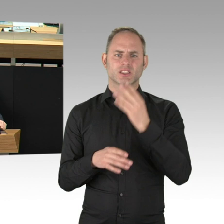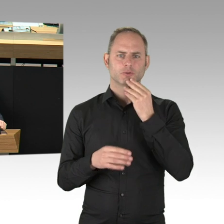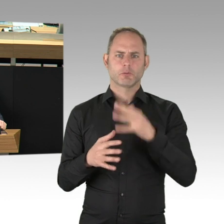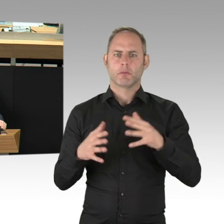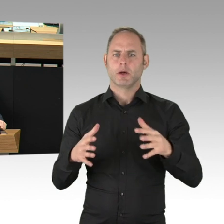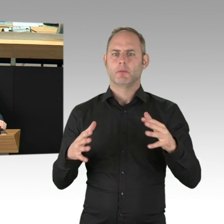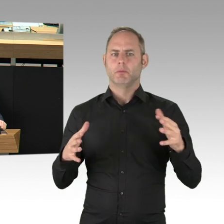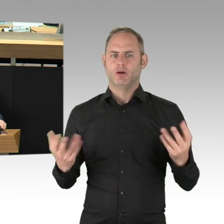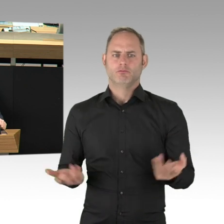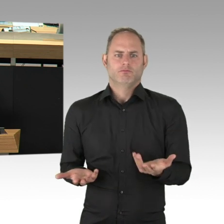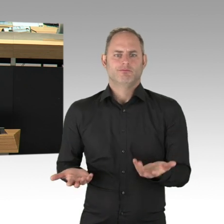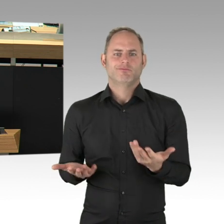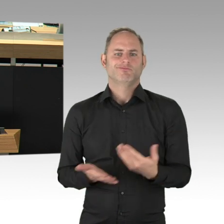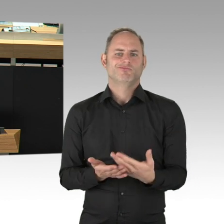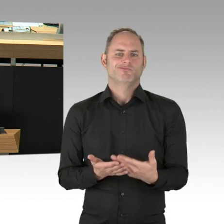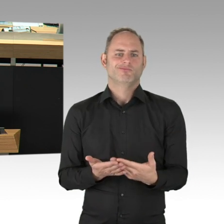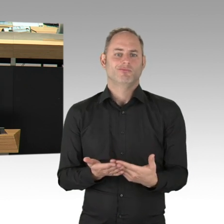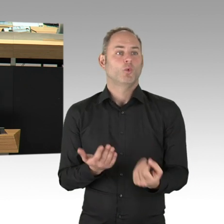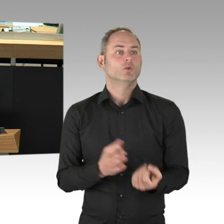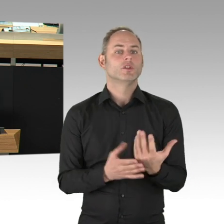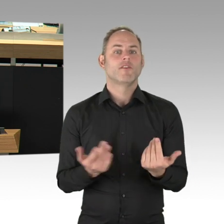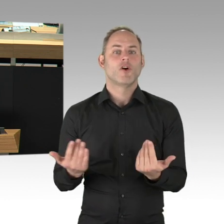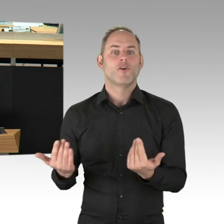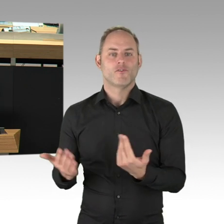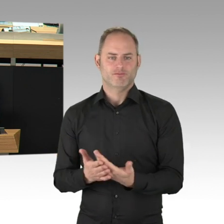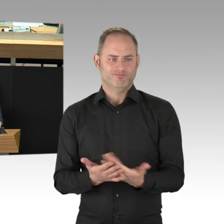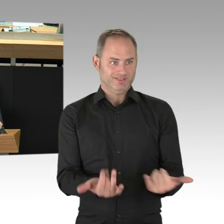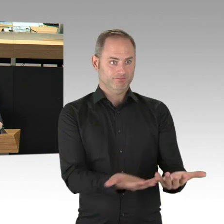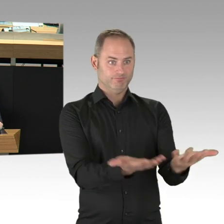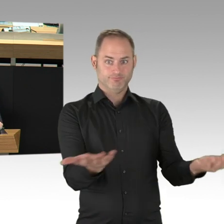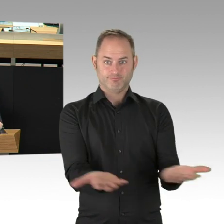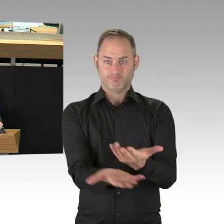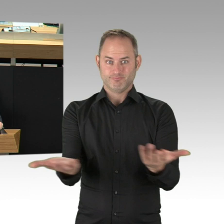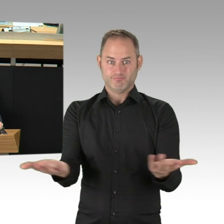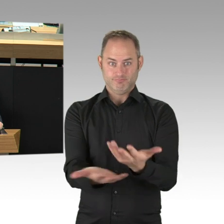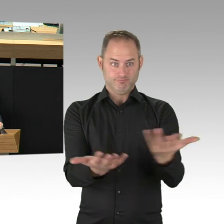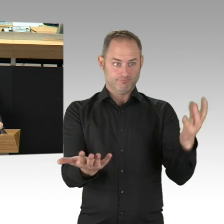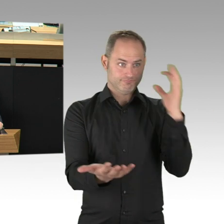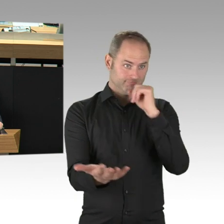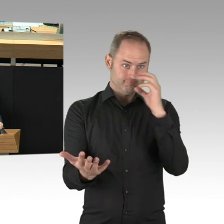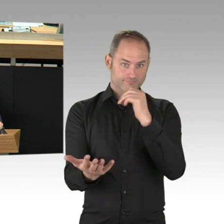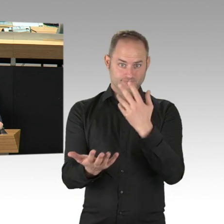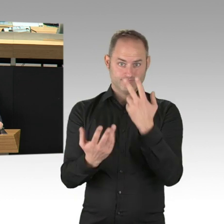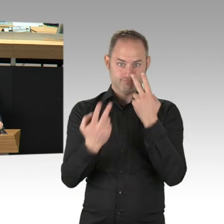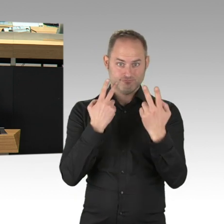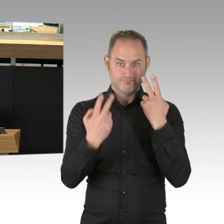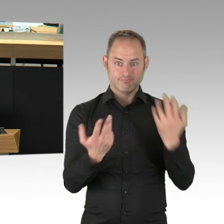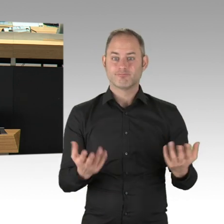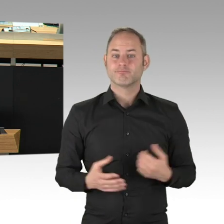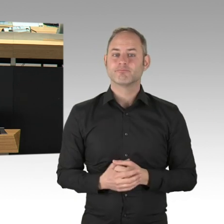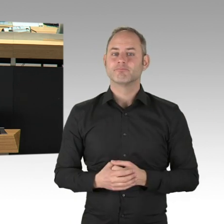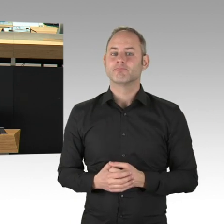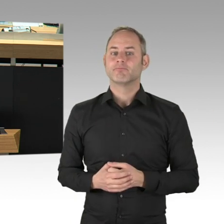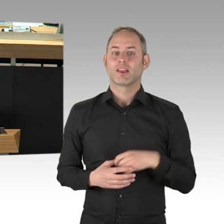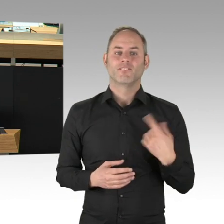Und die Untergangspartei SPD bedient sich in ihrem Überlebenskampf leider im Straßenkampfwörterbuch der NSDAP.